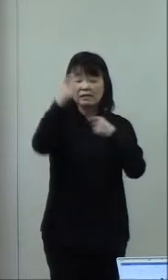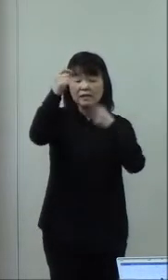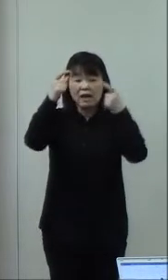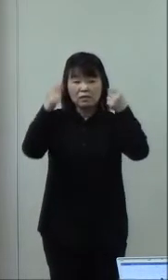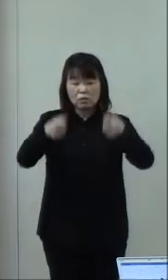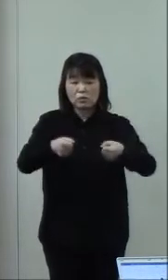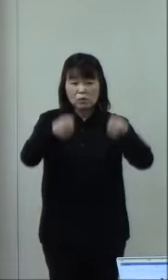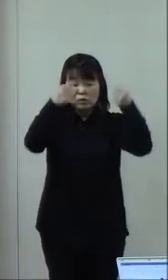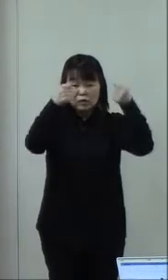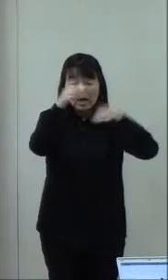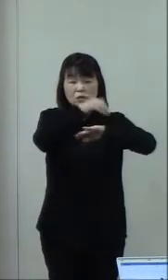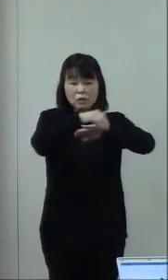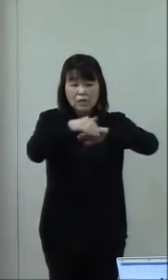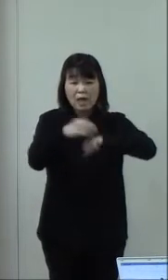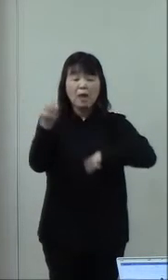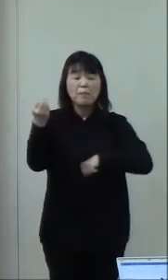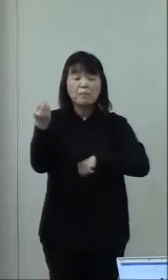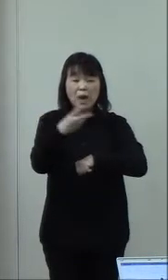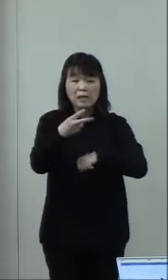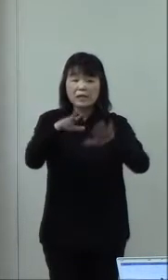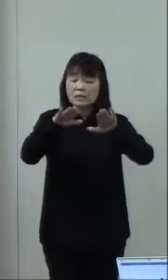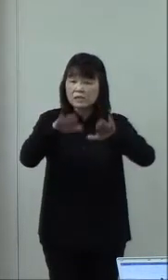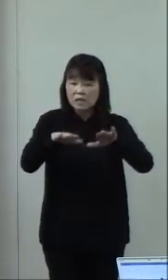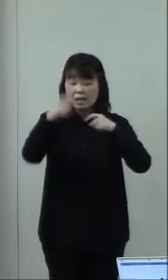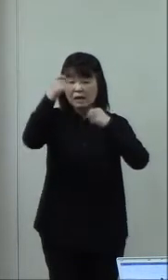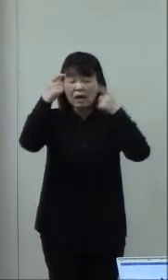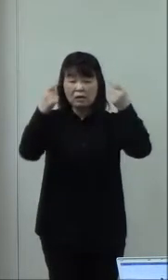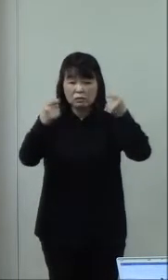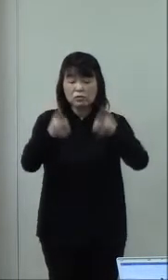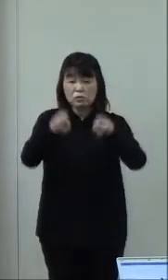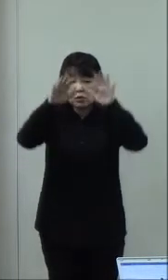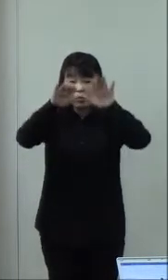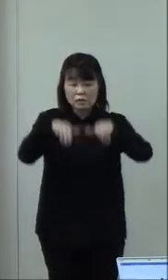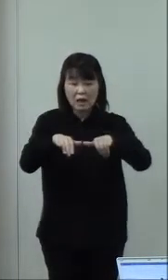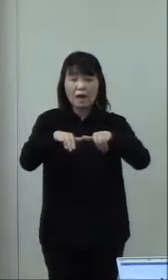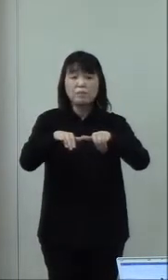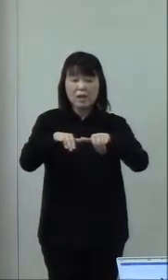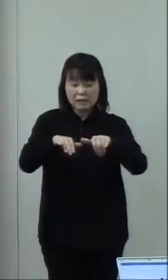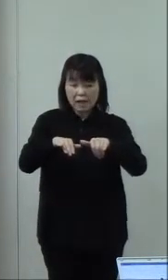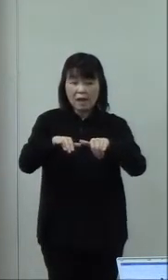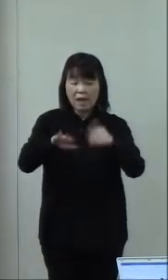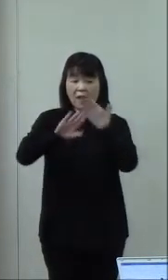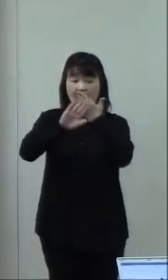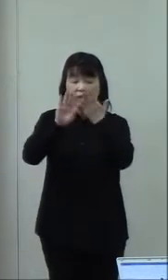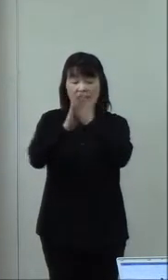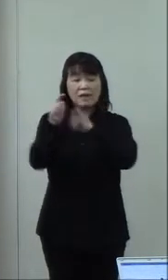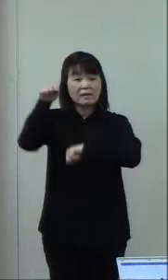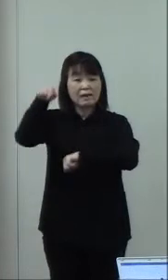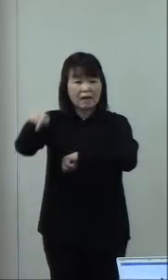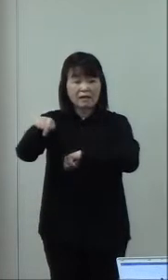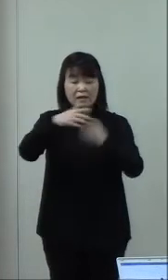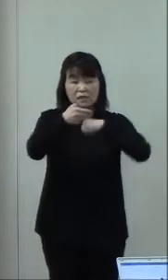すでに大学を卒業された人や UI ターンの就職希望者の方の